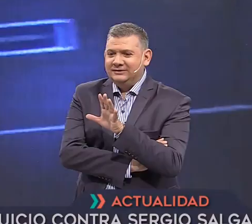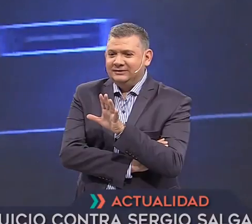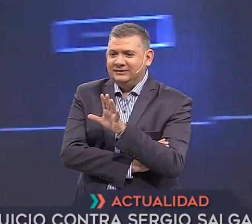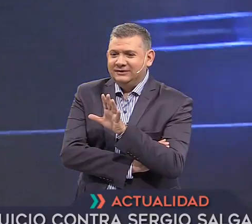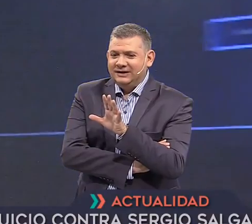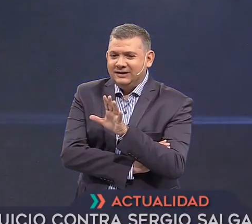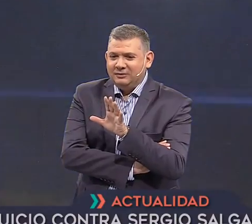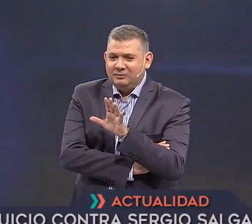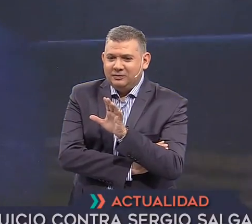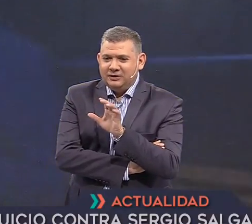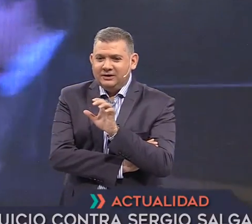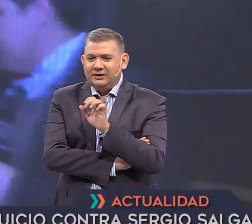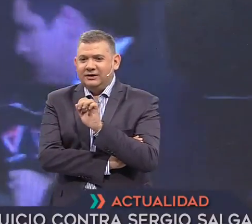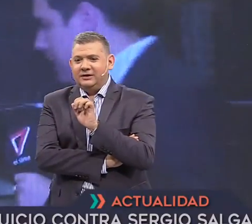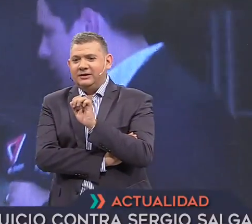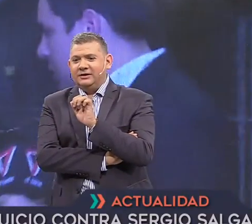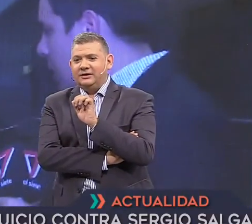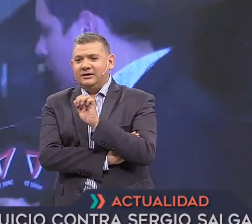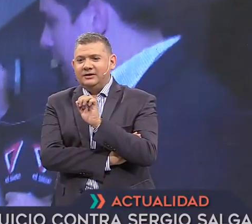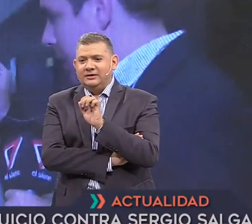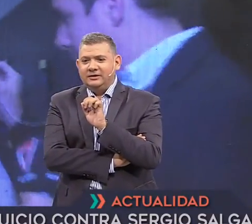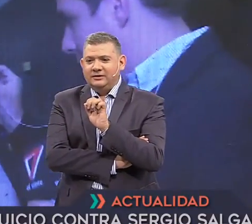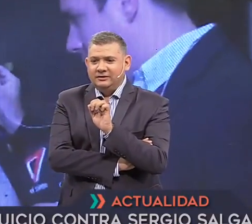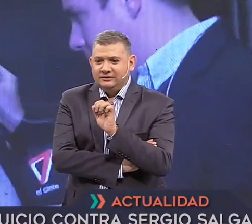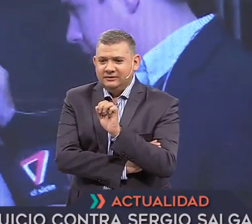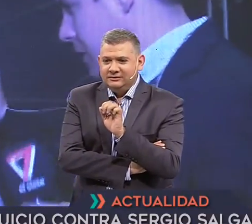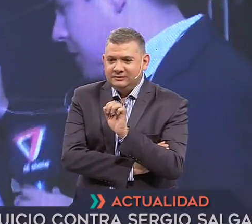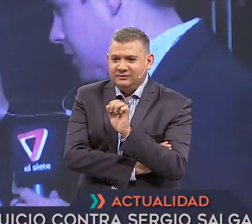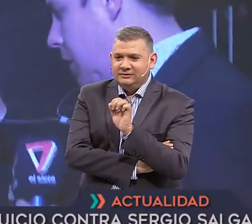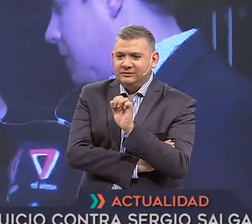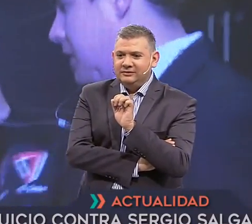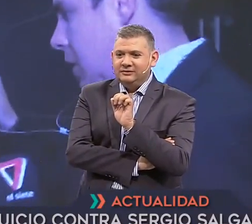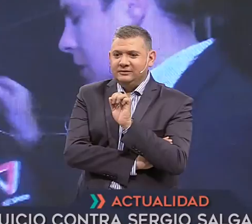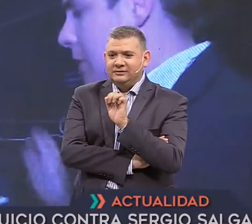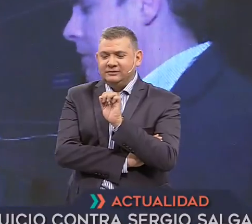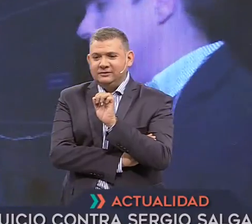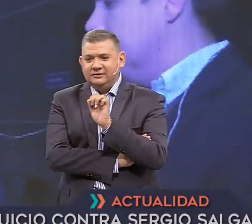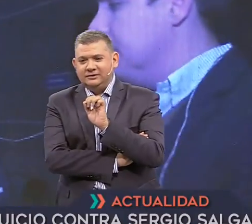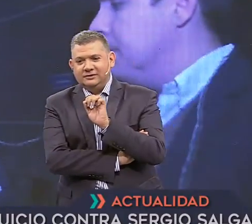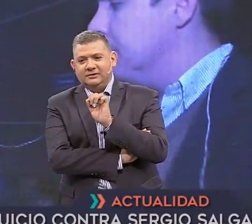Marcelo, le vamos a pasar, estamos en vivo. Me dice Marcelo si se va a volver a presentar, dice, si se piensa volver a presentar usted.